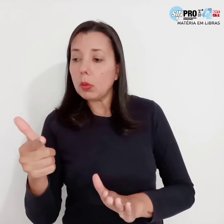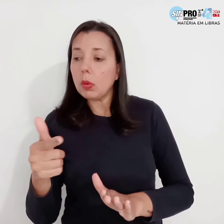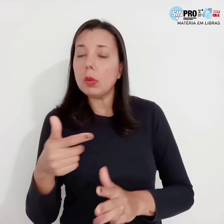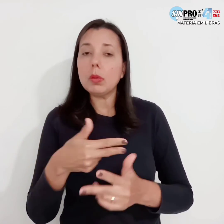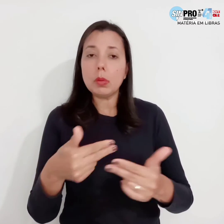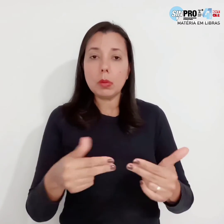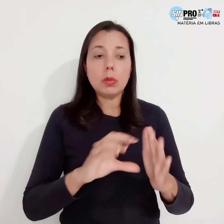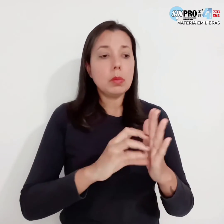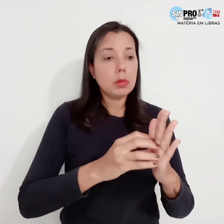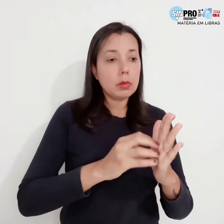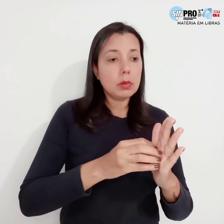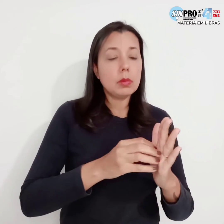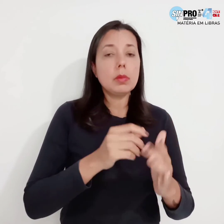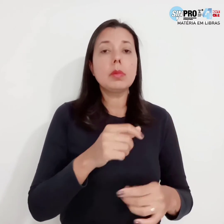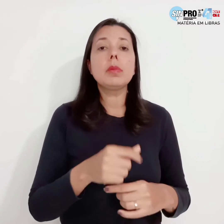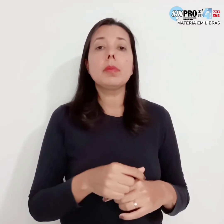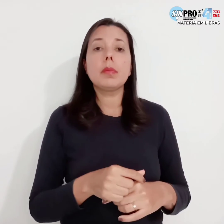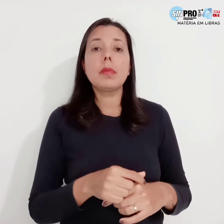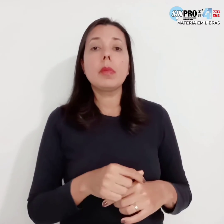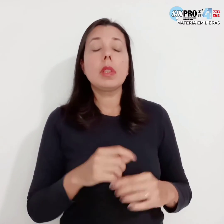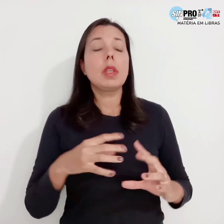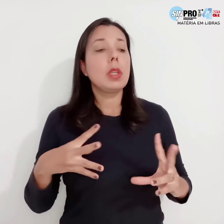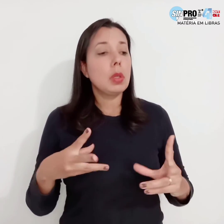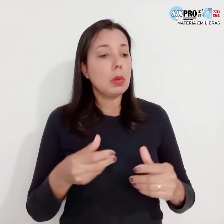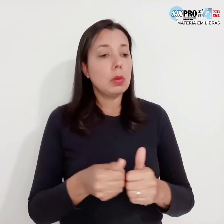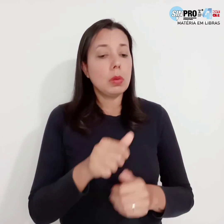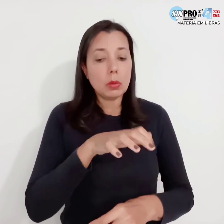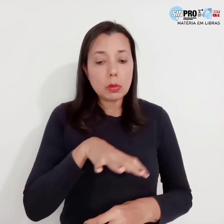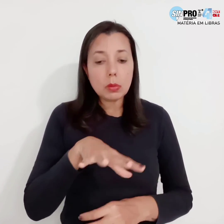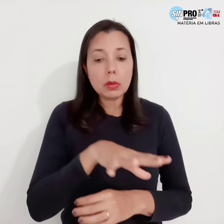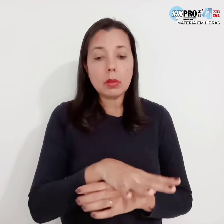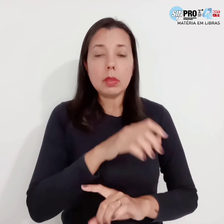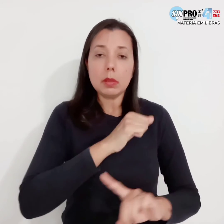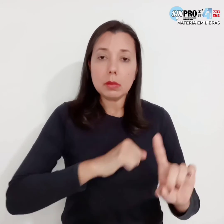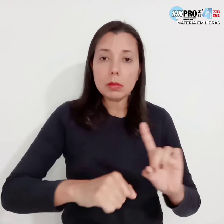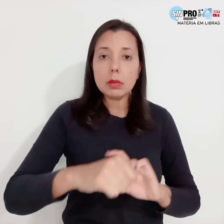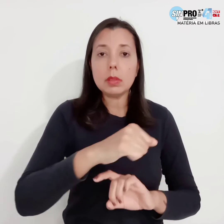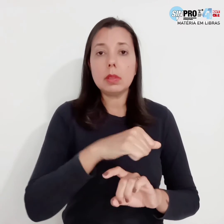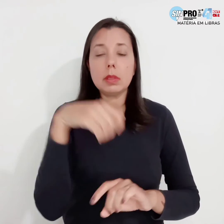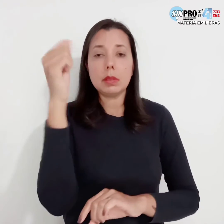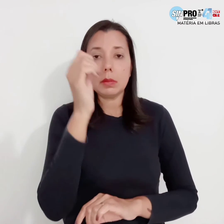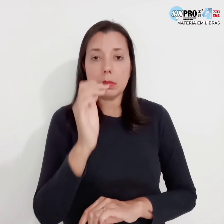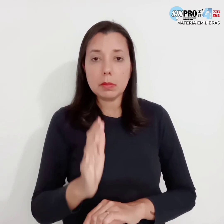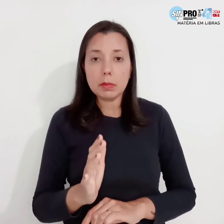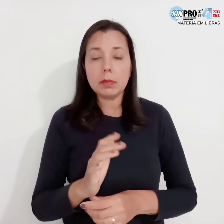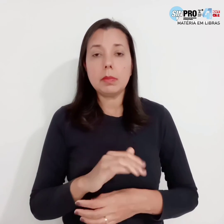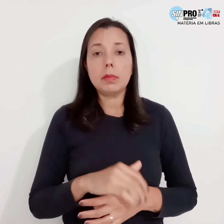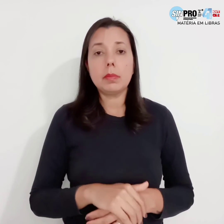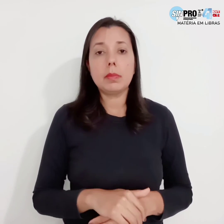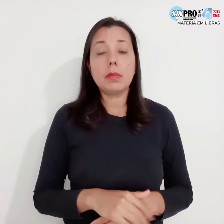partidos políticos e com todos os setores da sociedade brasileira. O golpe